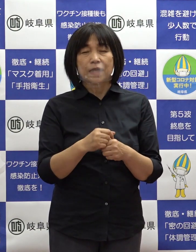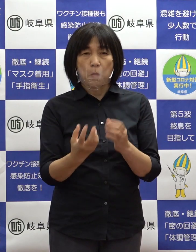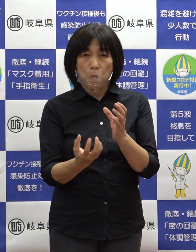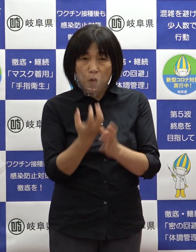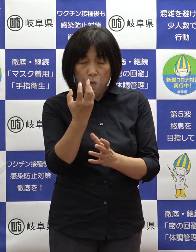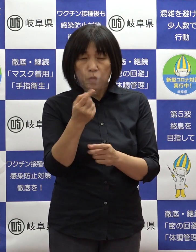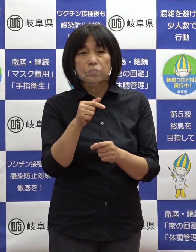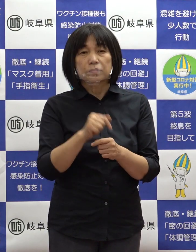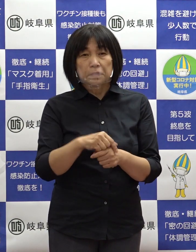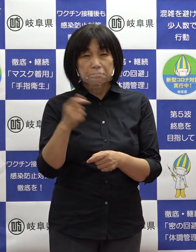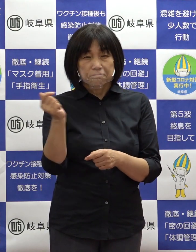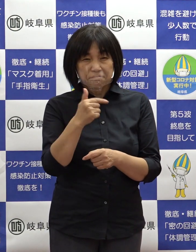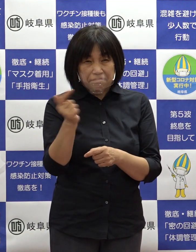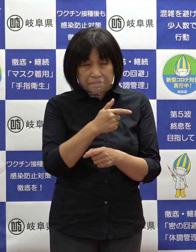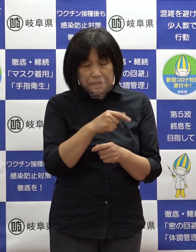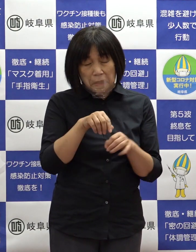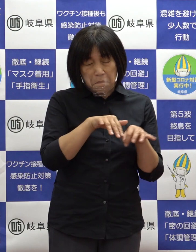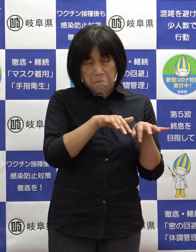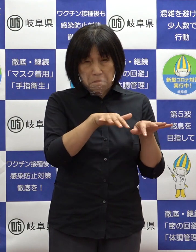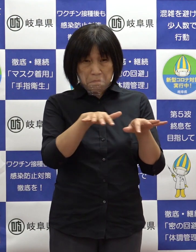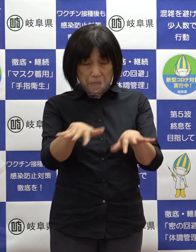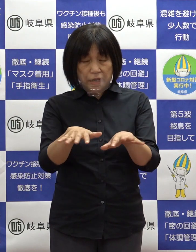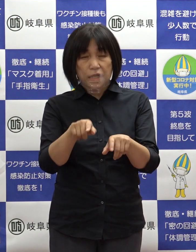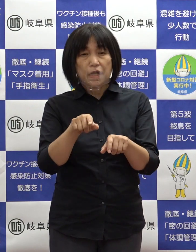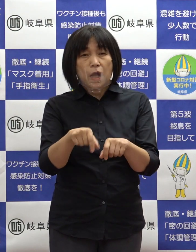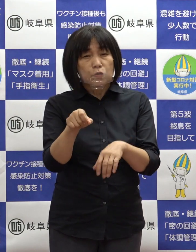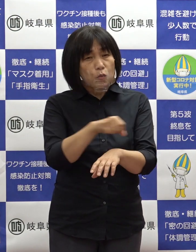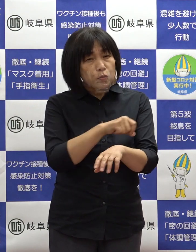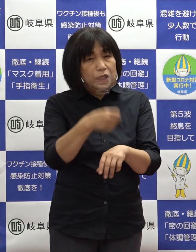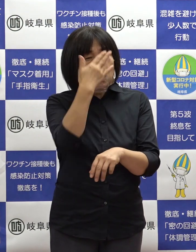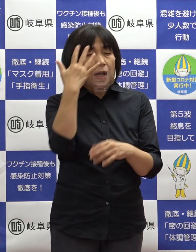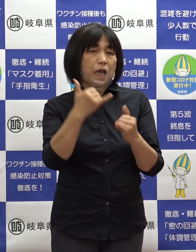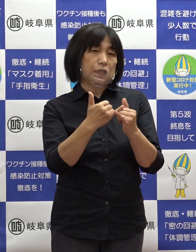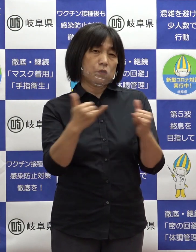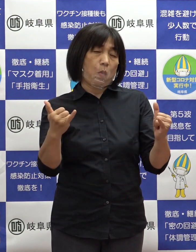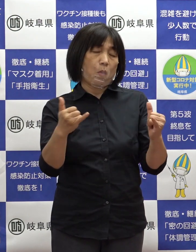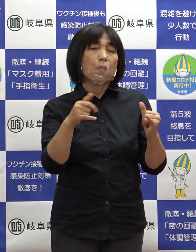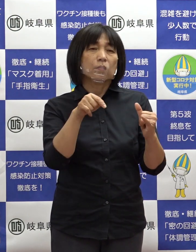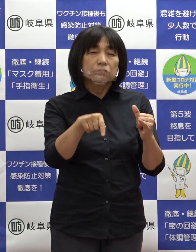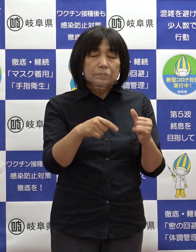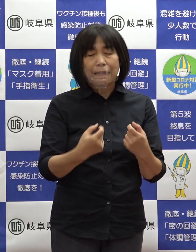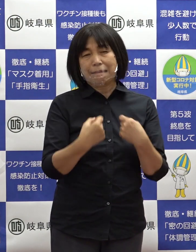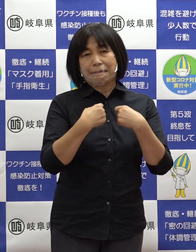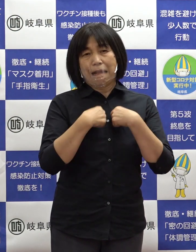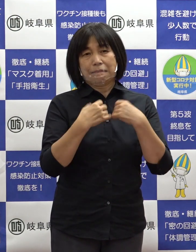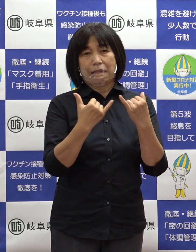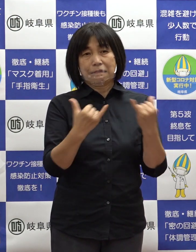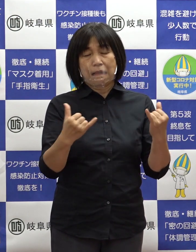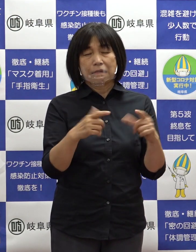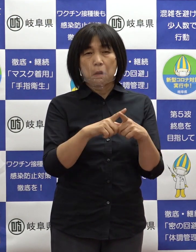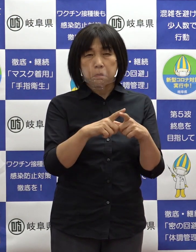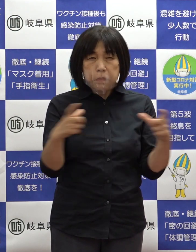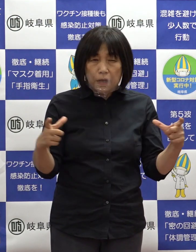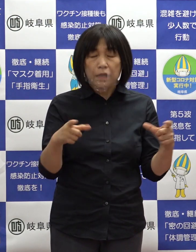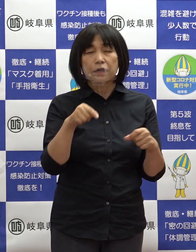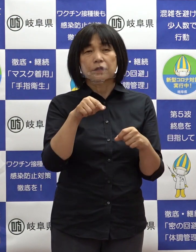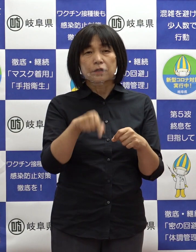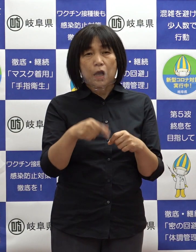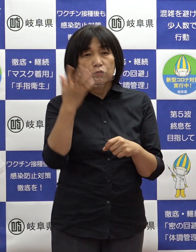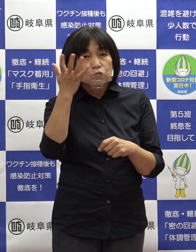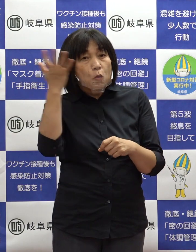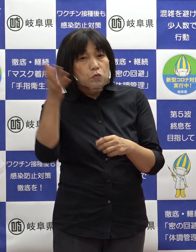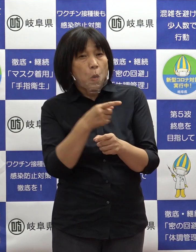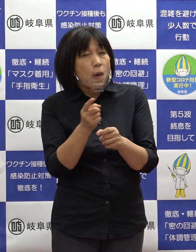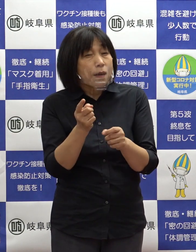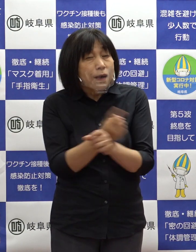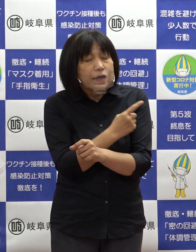な拡大、特に若い方を中心にですね、私どもを想定してはるかに上回るスピードで広がっていったわけで